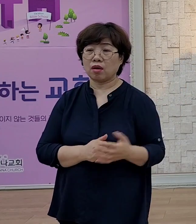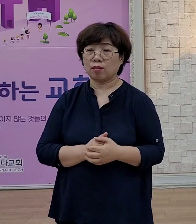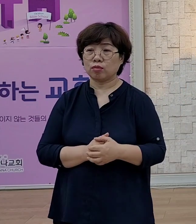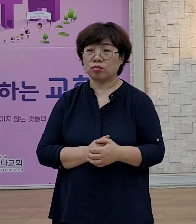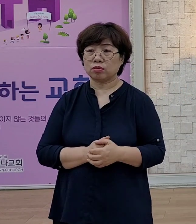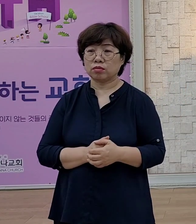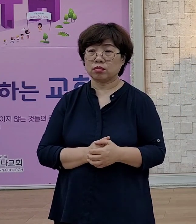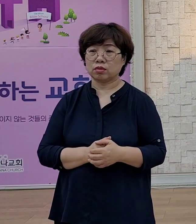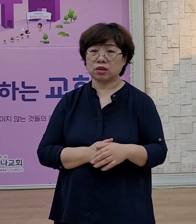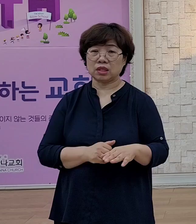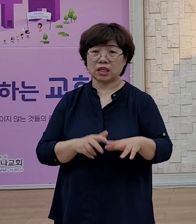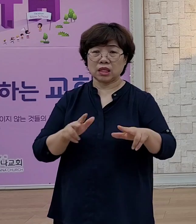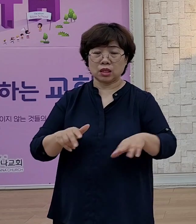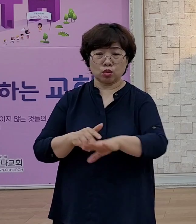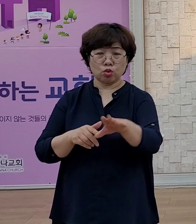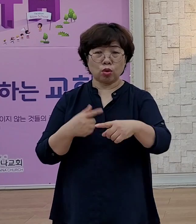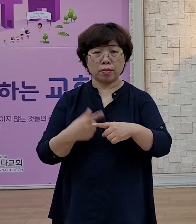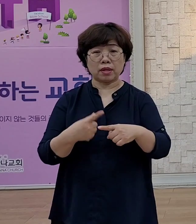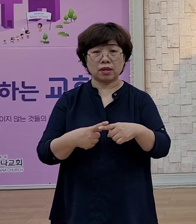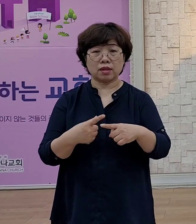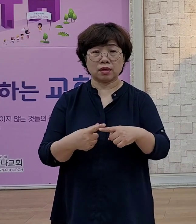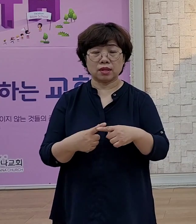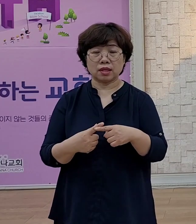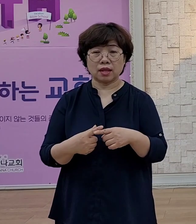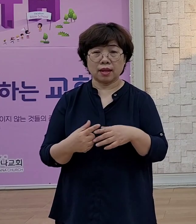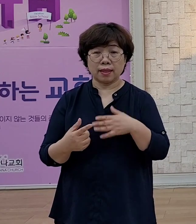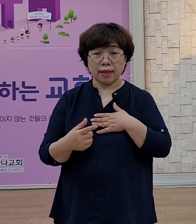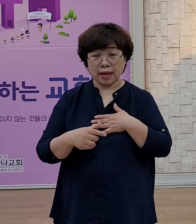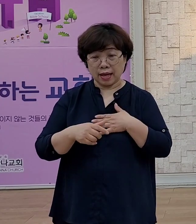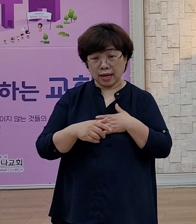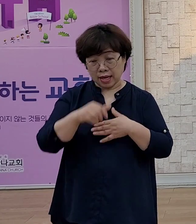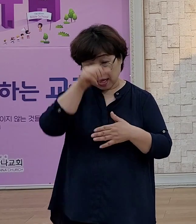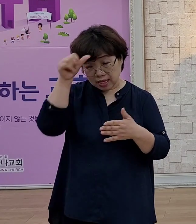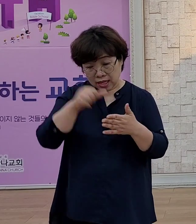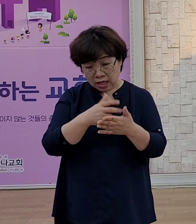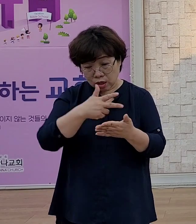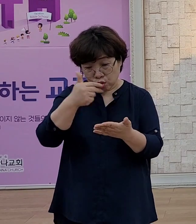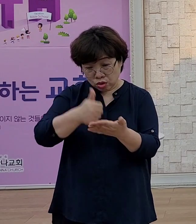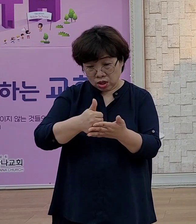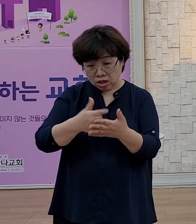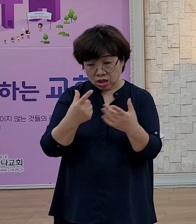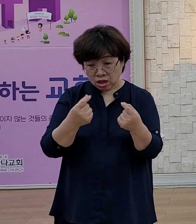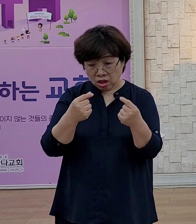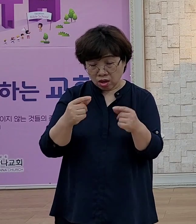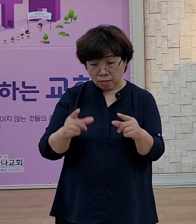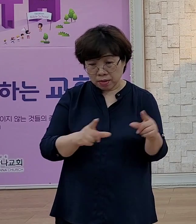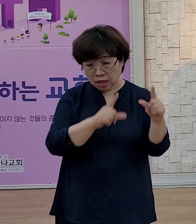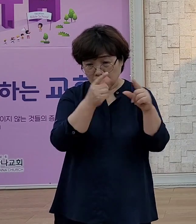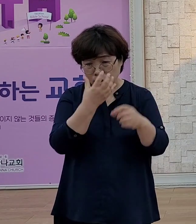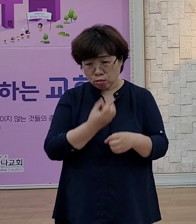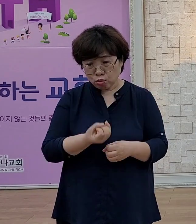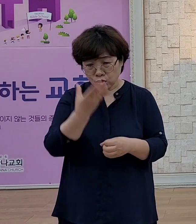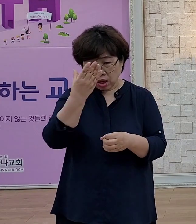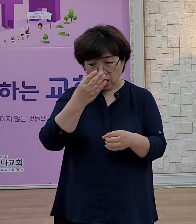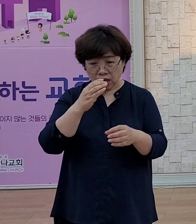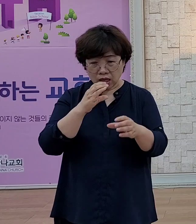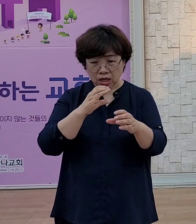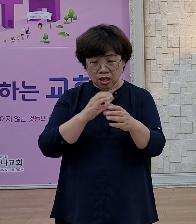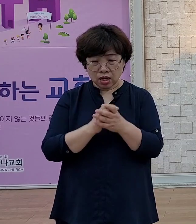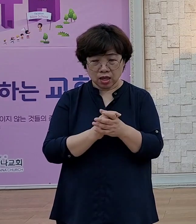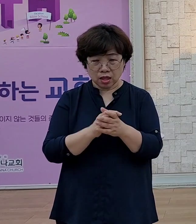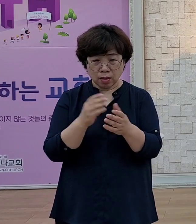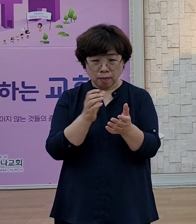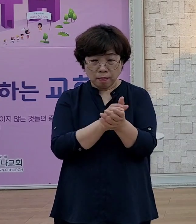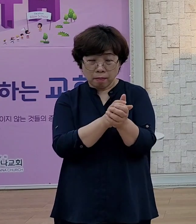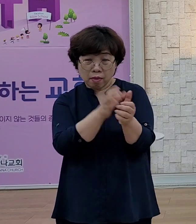이제 우리도 마찬가지입니다. 내가 인생의 주인된 이 불행의 터널에서 우리 전부